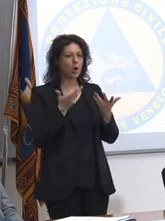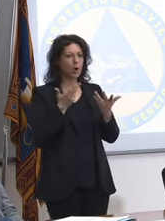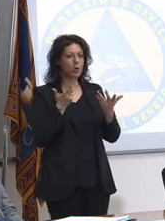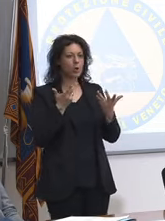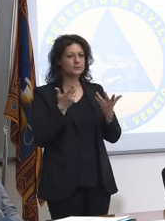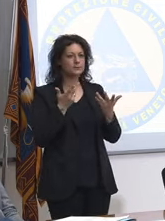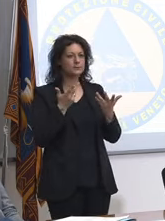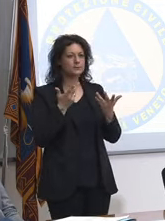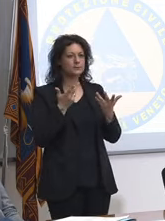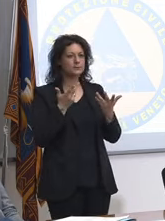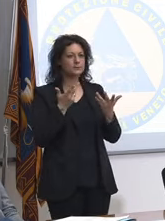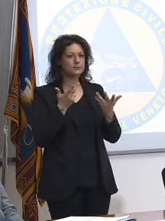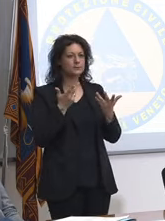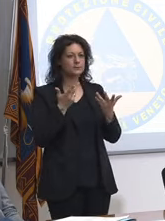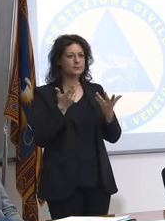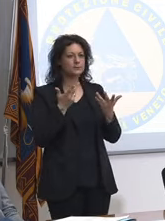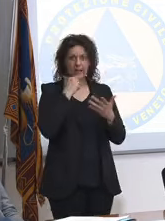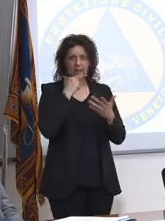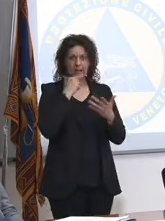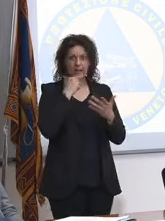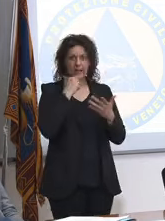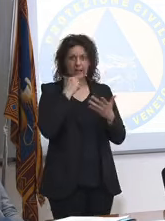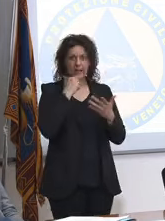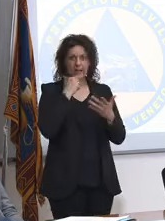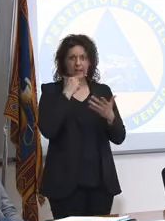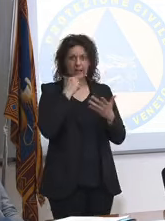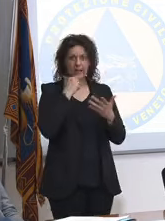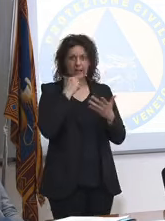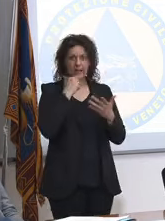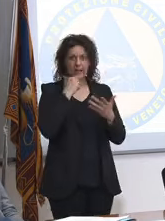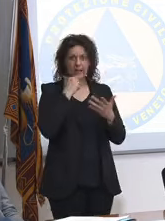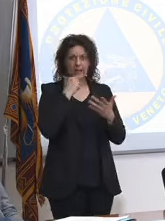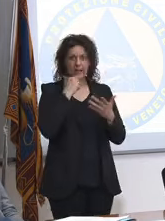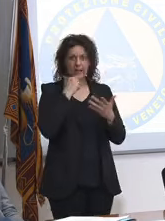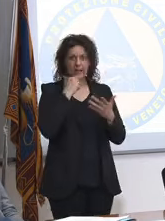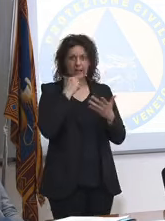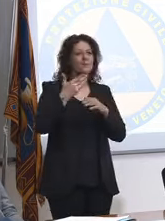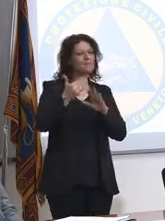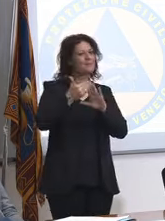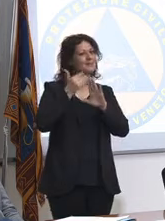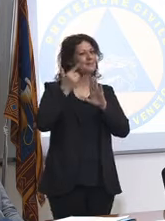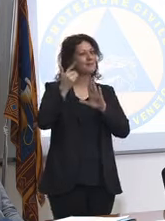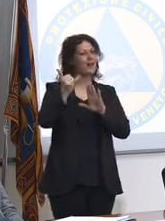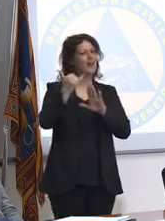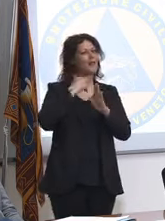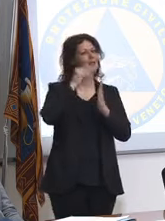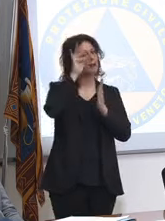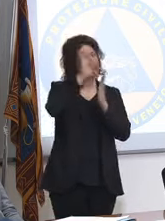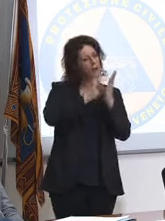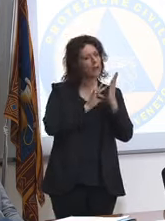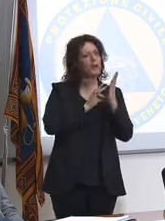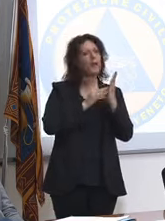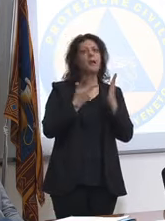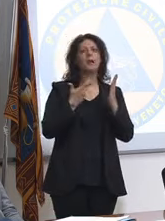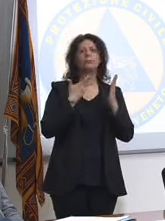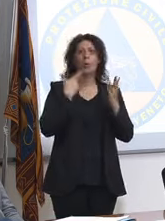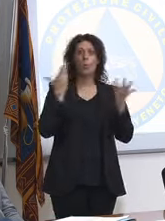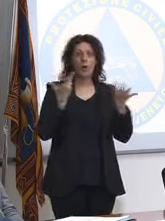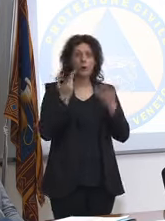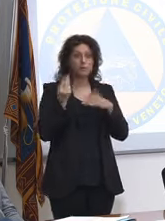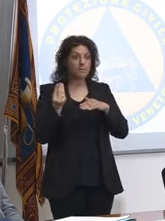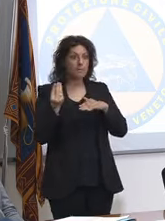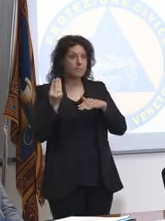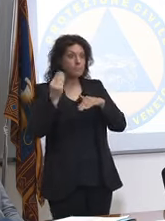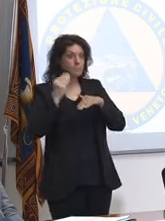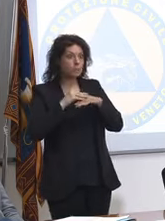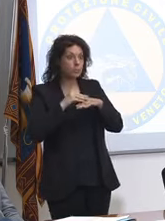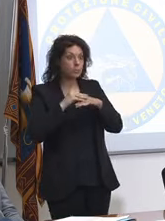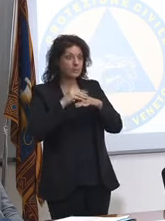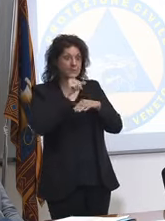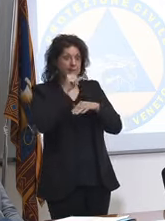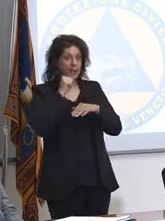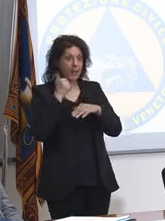a quelle che noi avevamo, di cui eravamo in possesso, di tipo nazionale o internazionale, che davano questo tipo